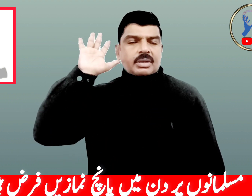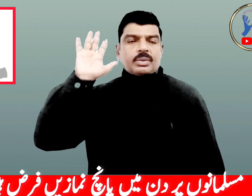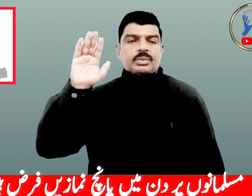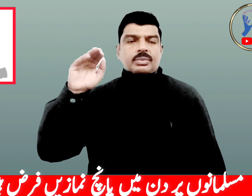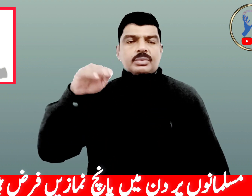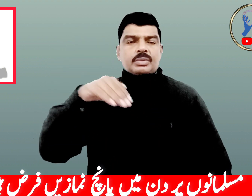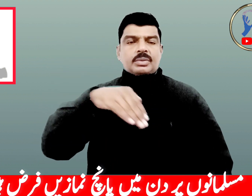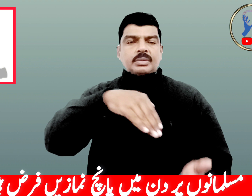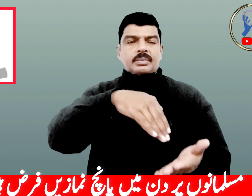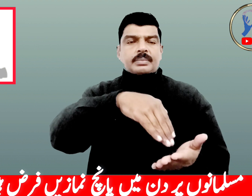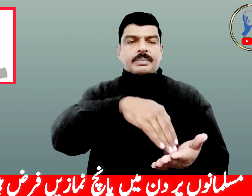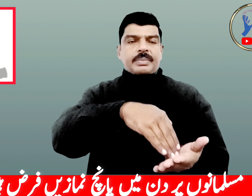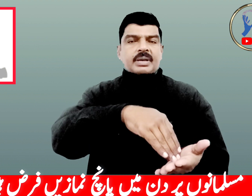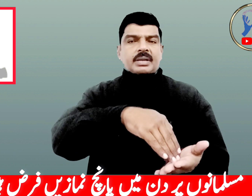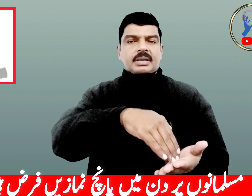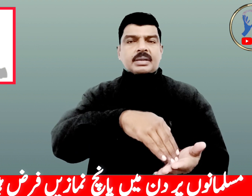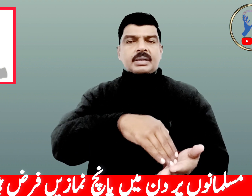مسلمانوں پر